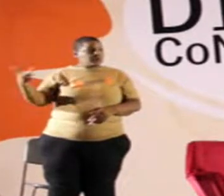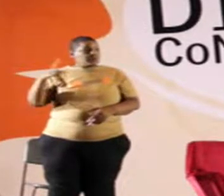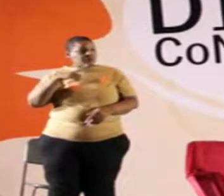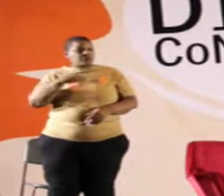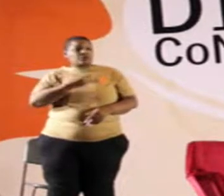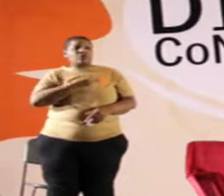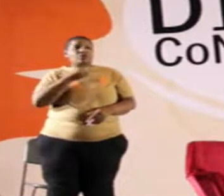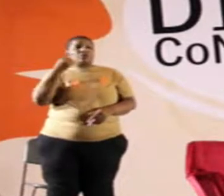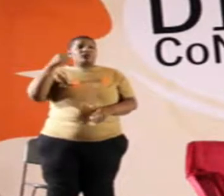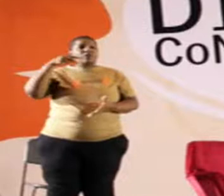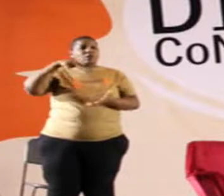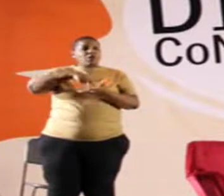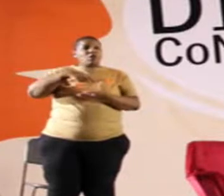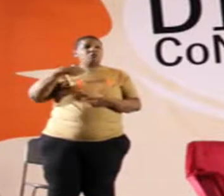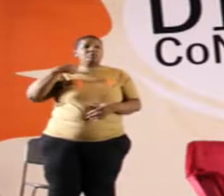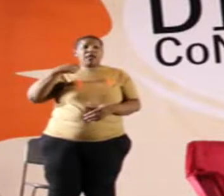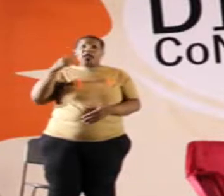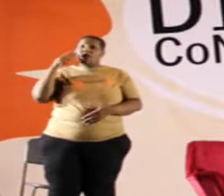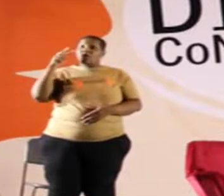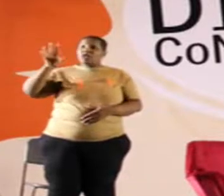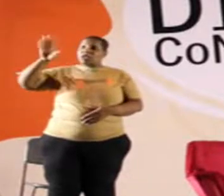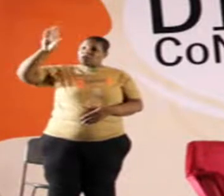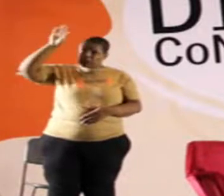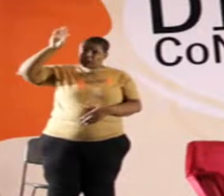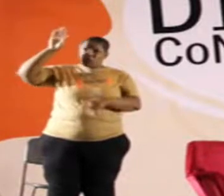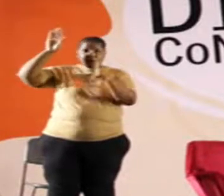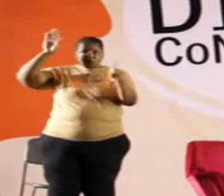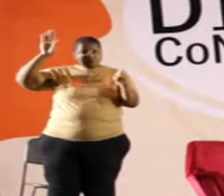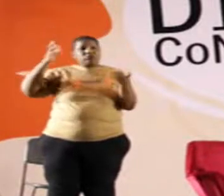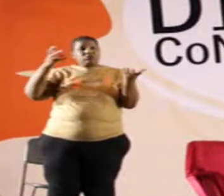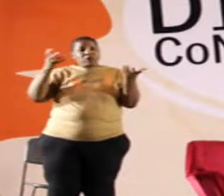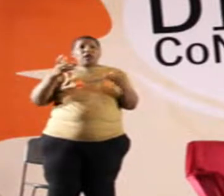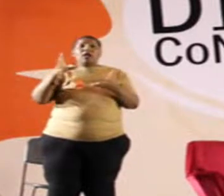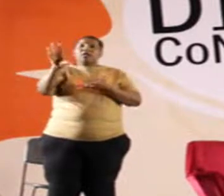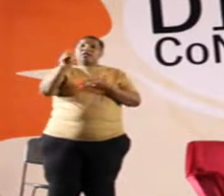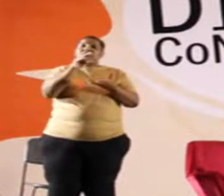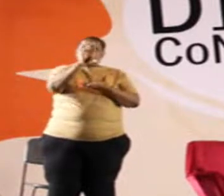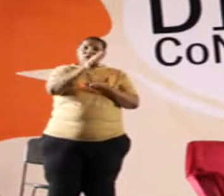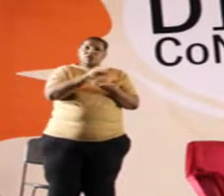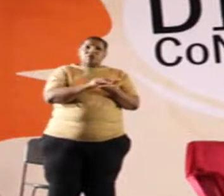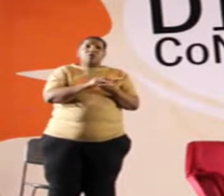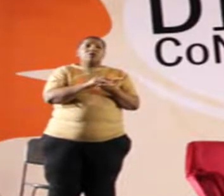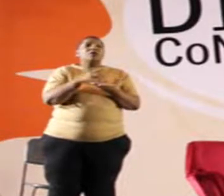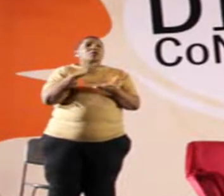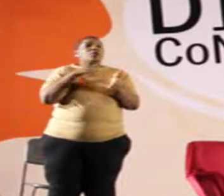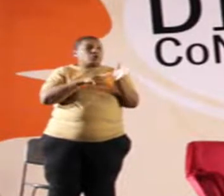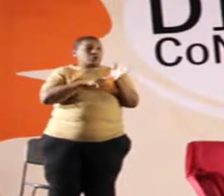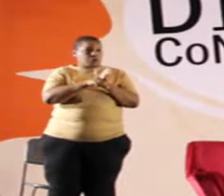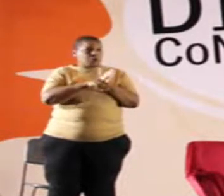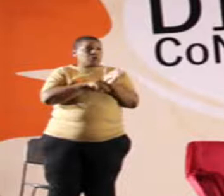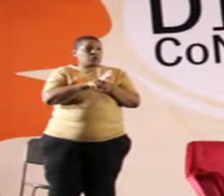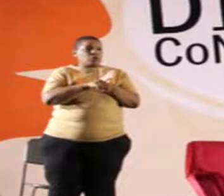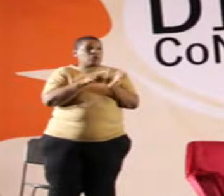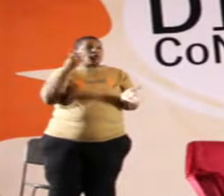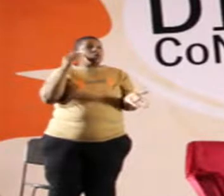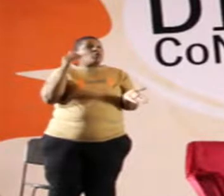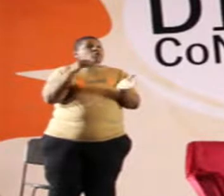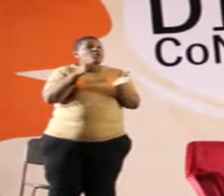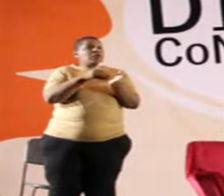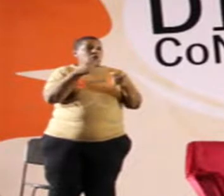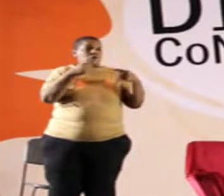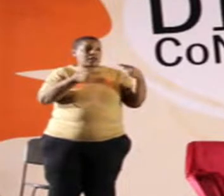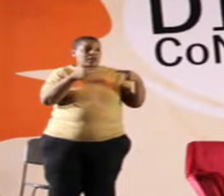estão posicionadas e vocês podem levantar a mão para que elas recolham suas considerações ou questões. Ao final do